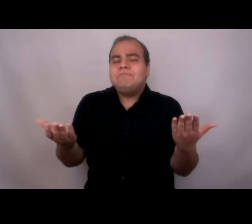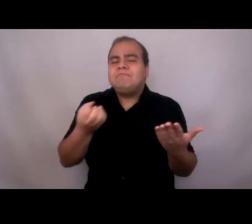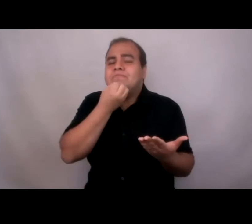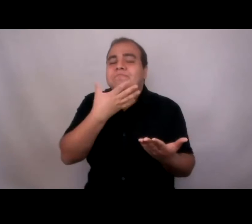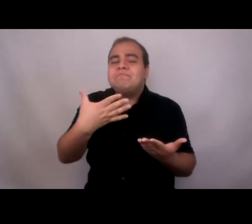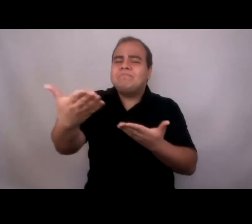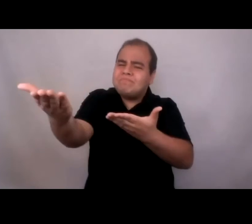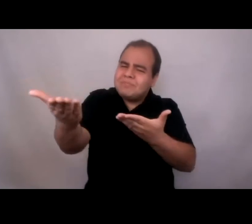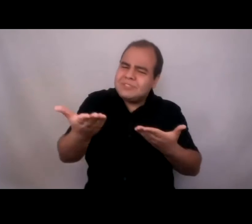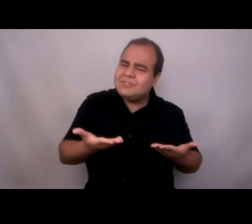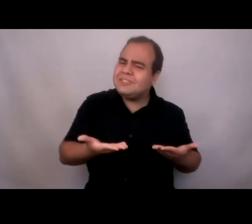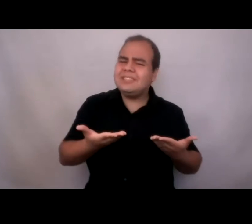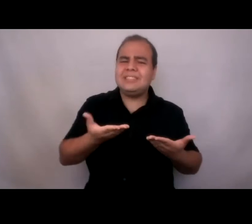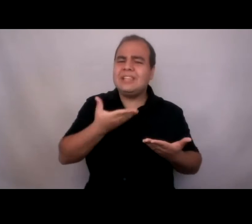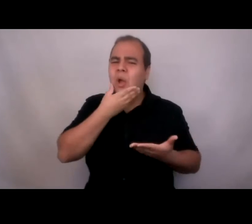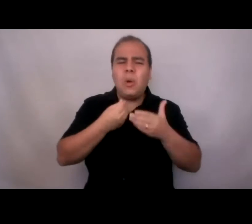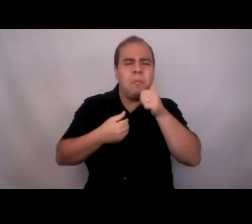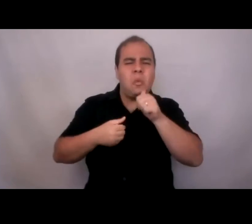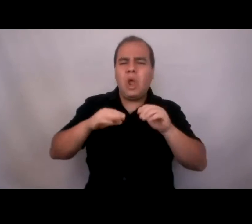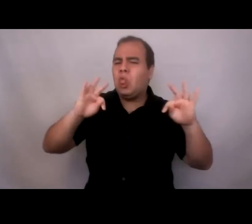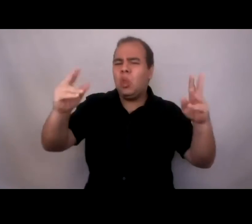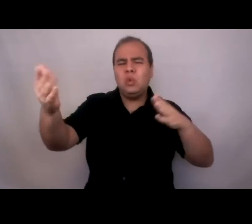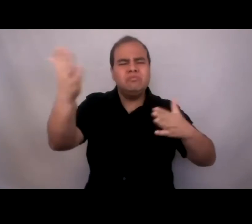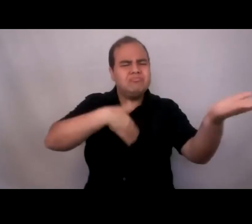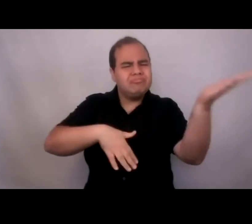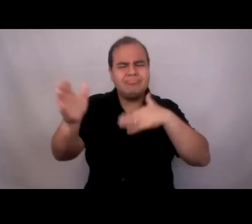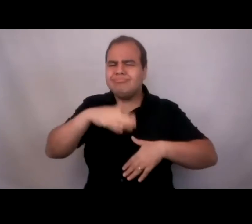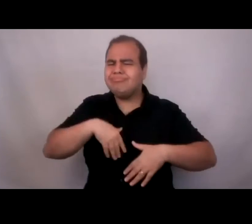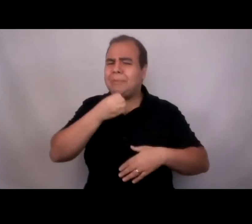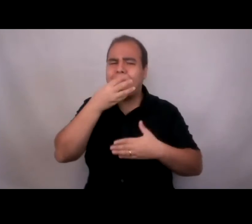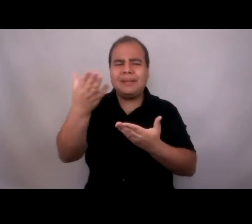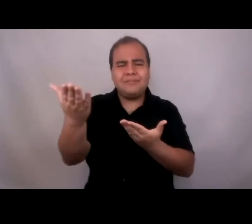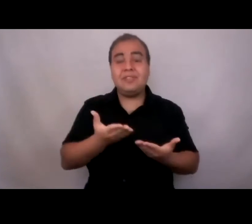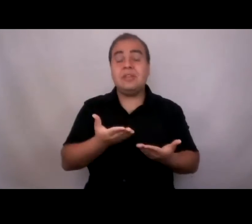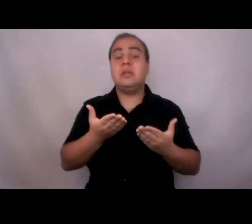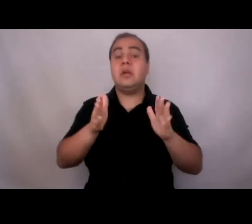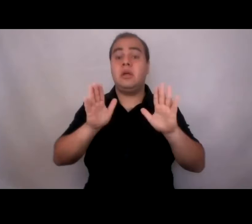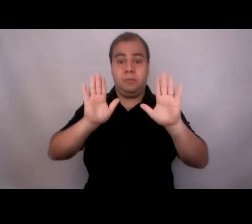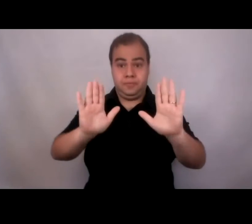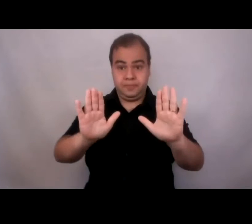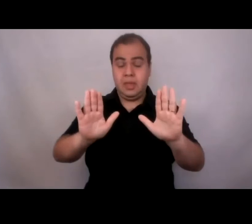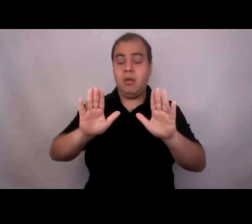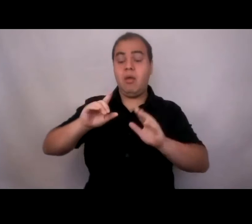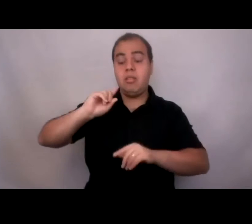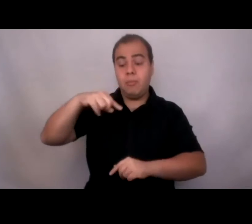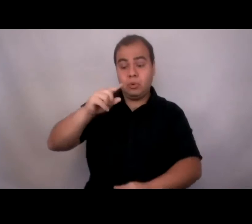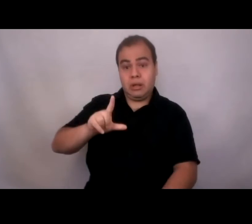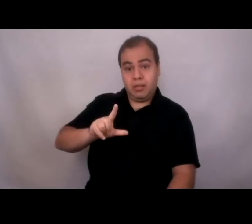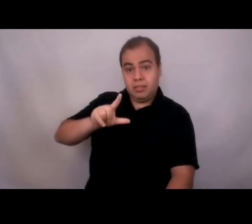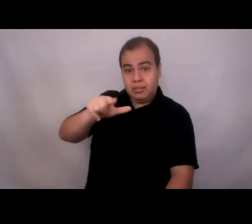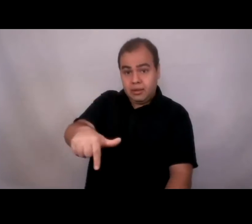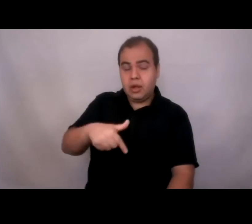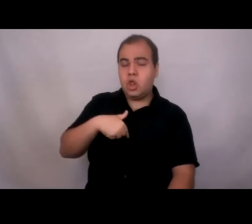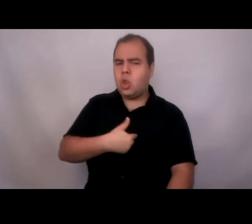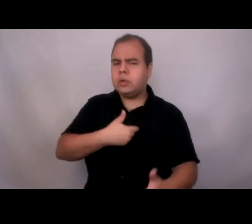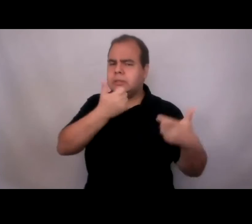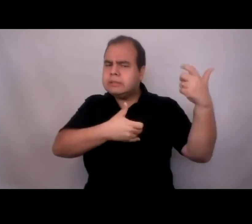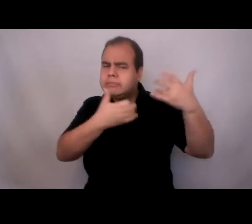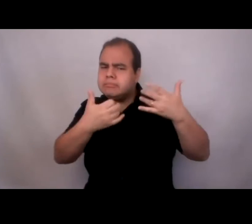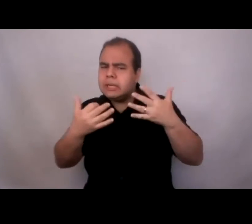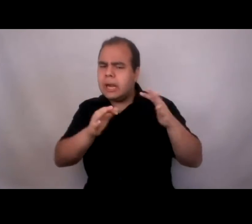bem-vindos e bem-vindas. Seguimos hoje e mais tarde a gente fala um pouquinho sobre a